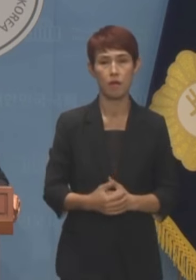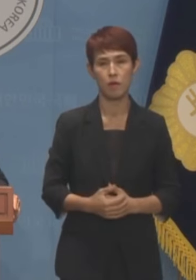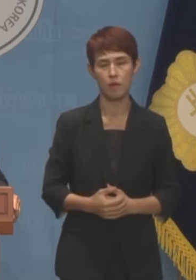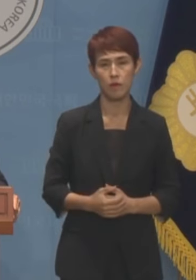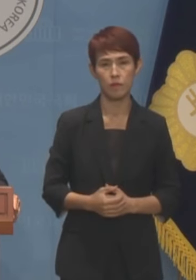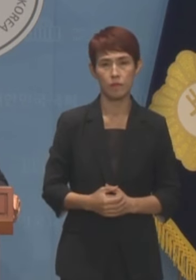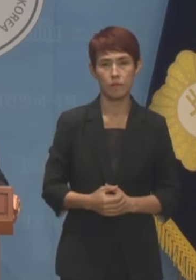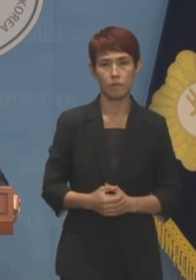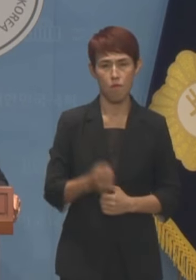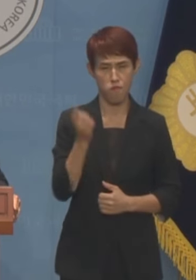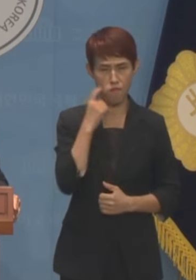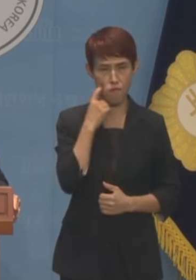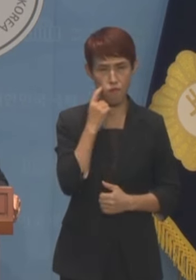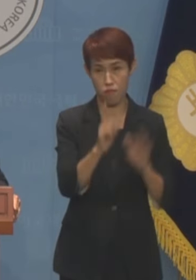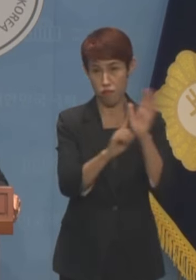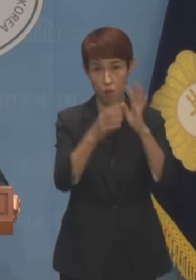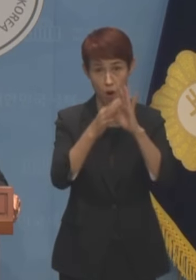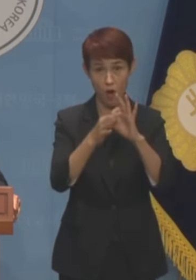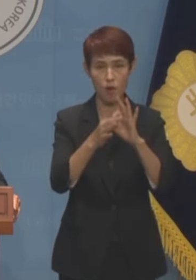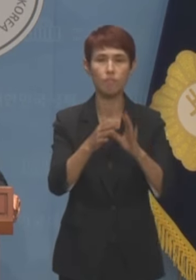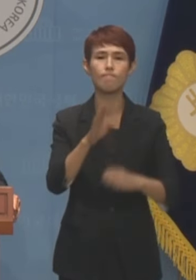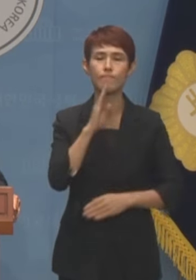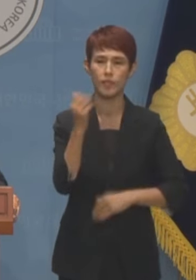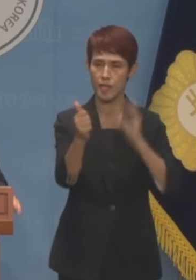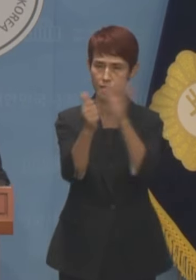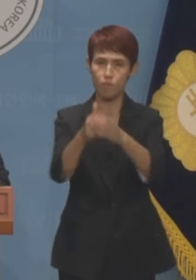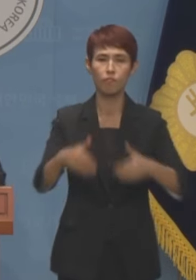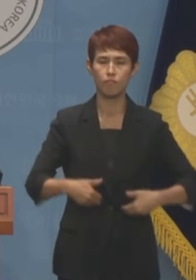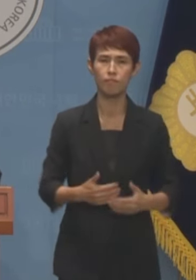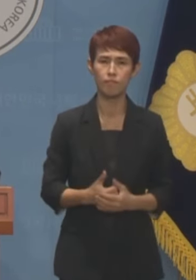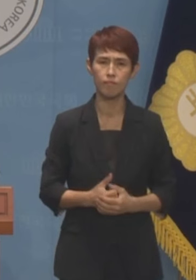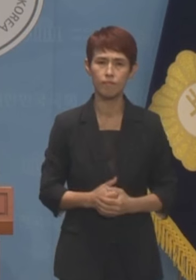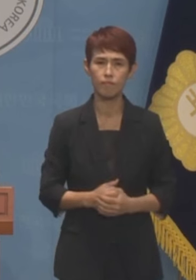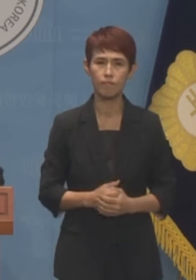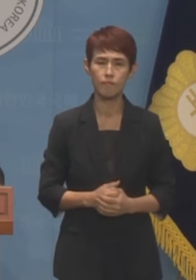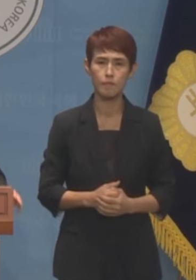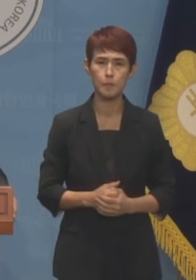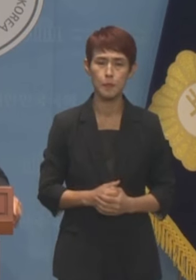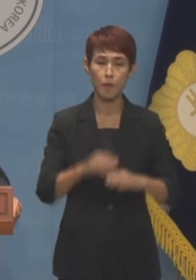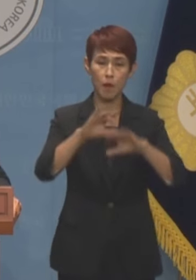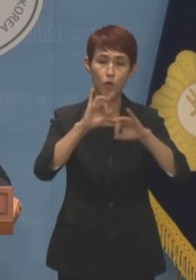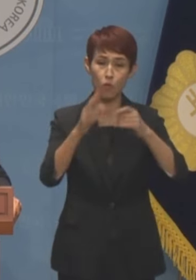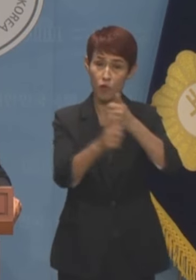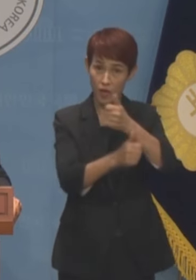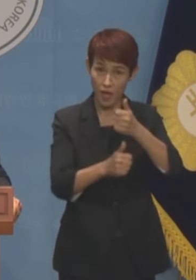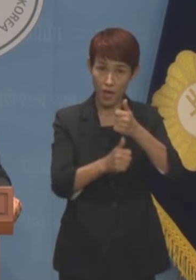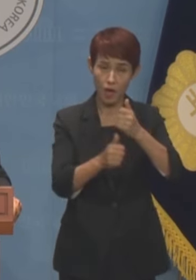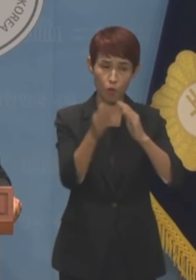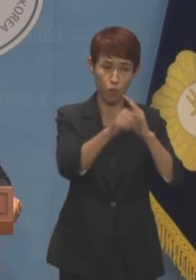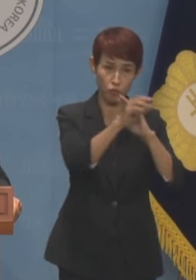없습니다이 허위 사실 유포에 대해서는 반드시 책임을 져야 할 것입니다 방통이 공무원들도